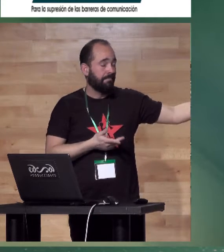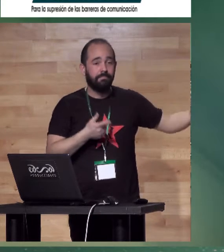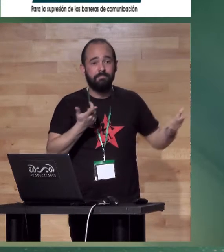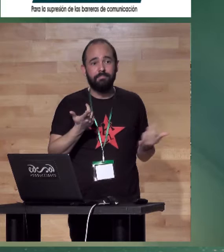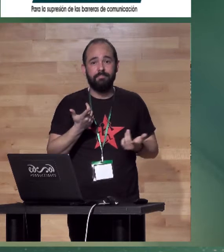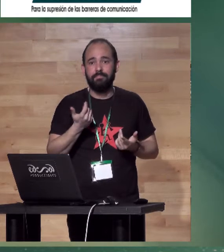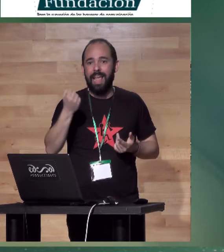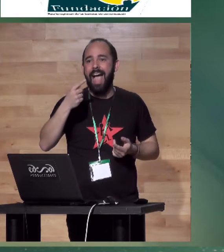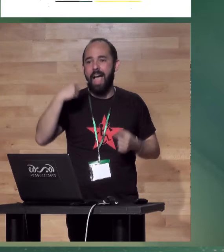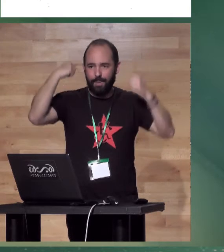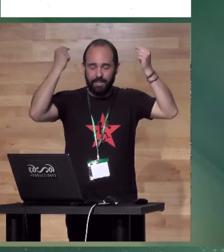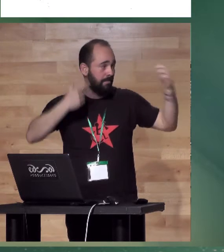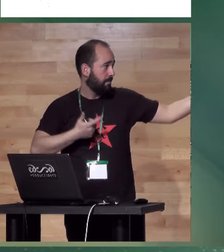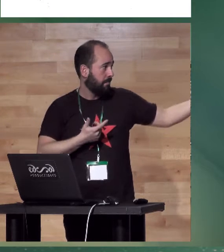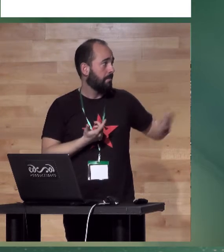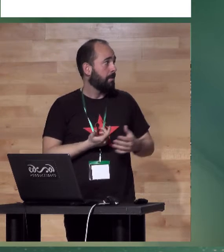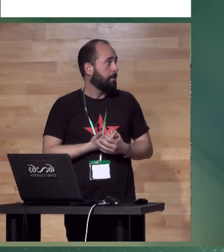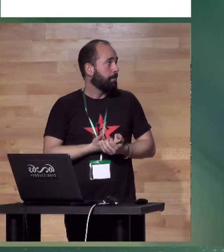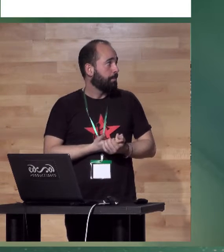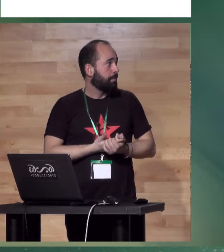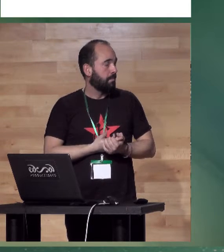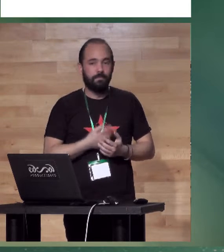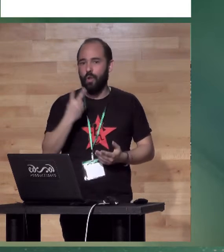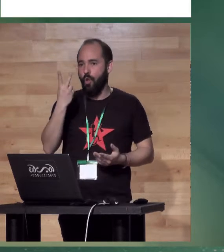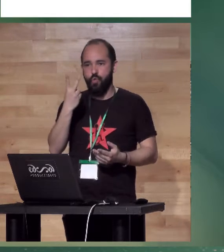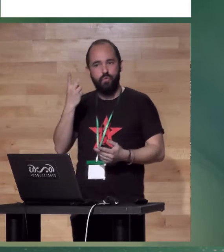El otro, el de Avatar.